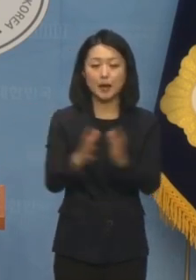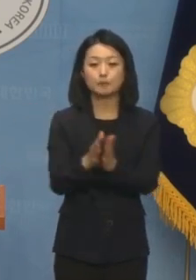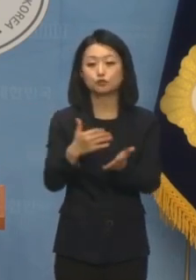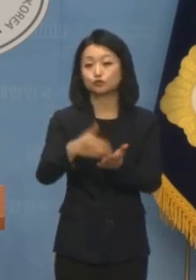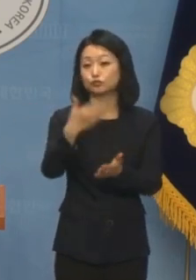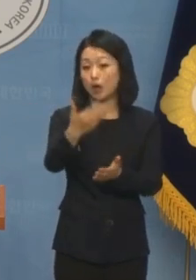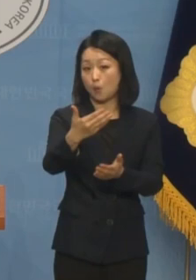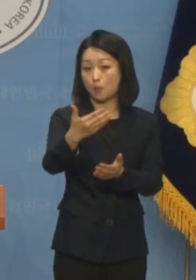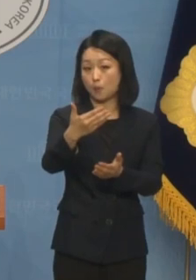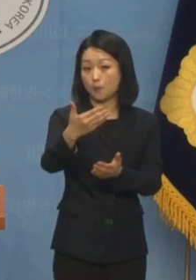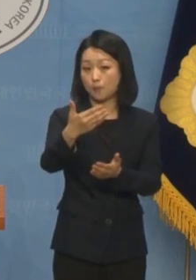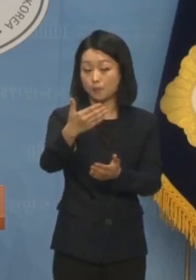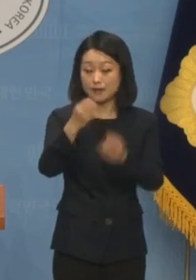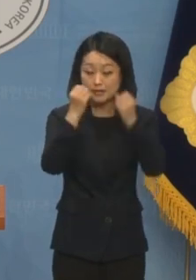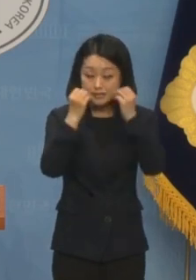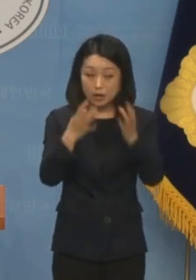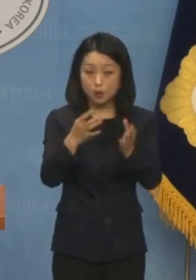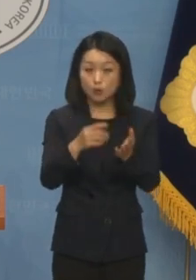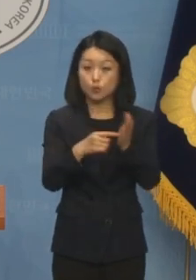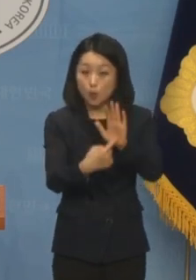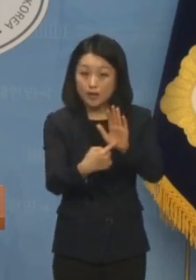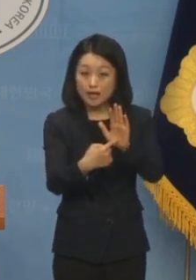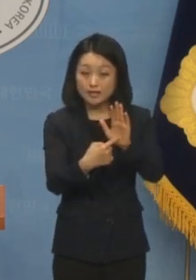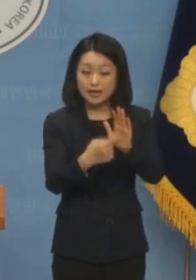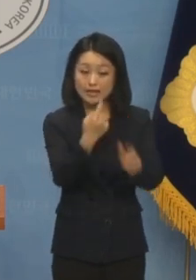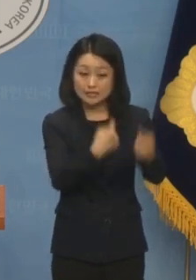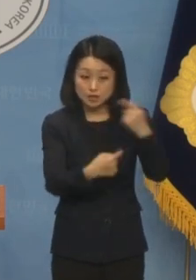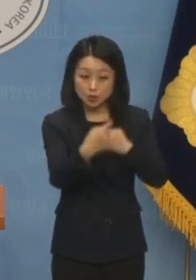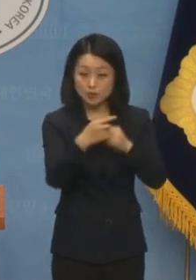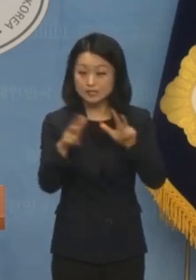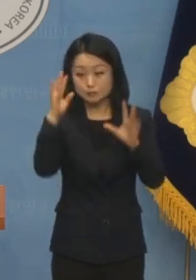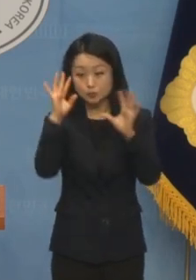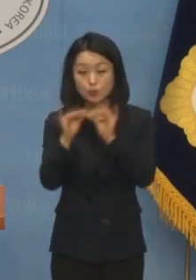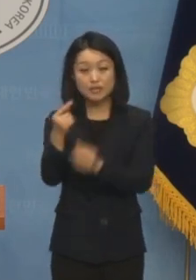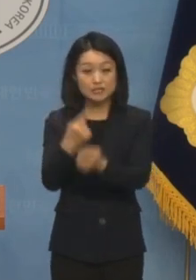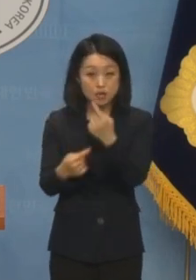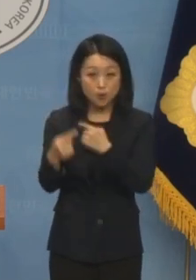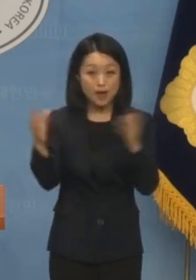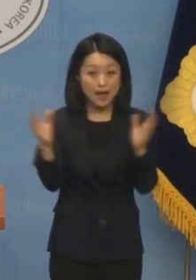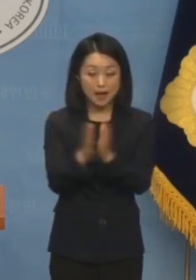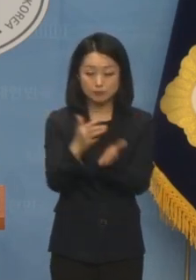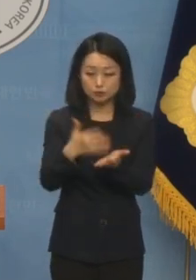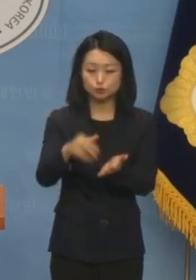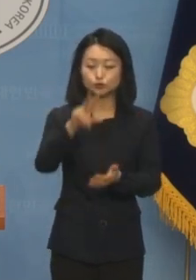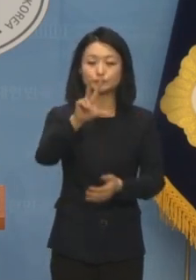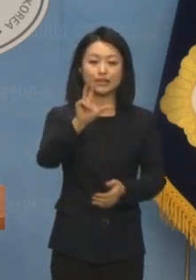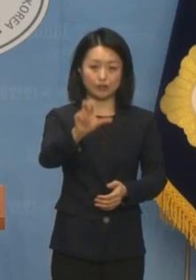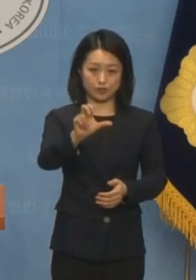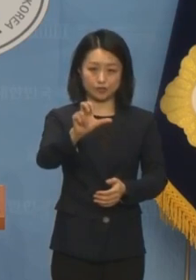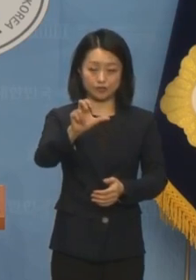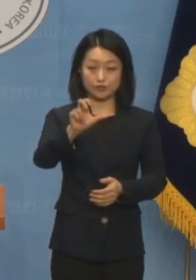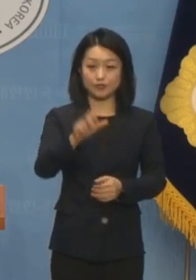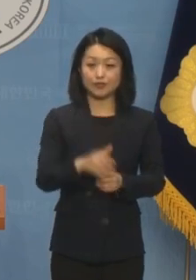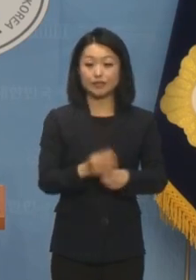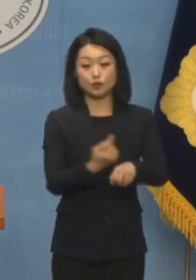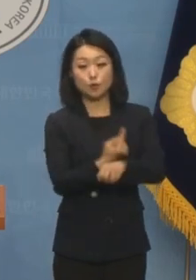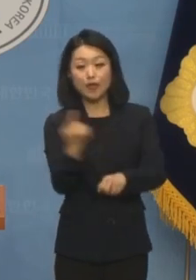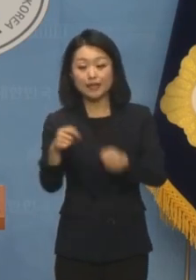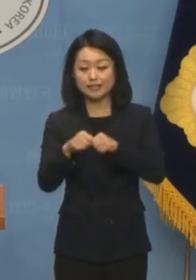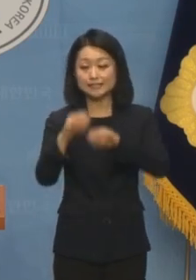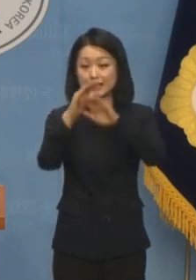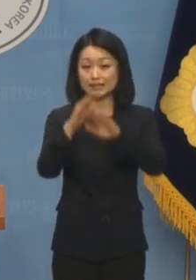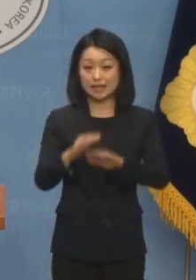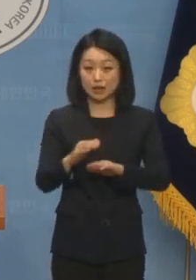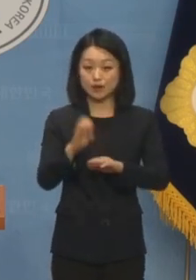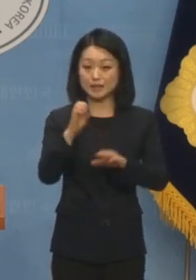지난주 새로 공개된 청원을 포함해서 현재 동의 진행 중인 청원은 총 25 건입니다 기타 상세한 사항은